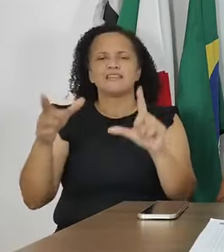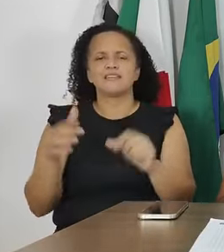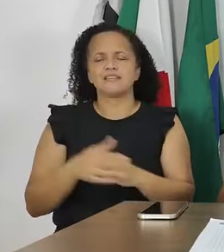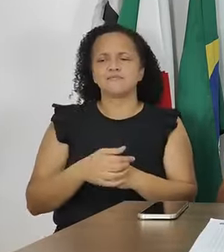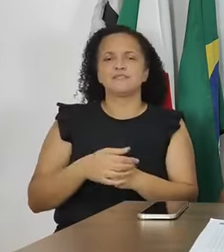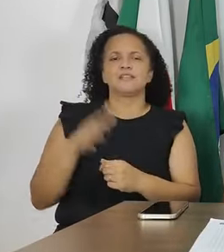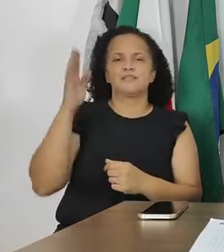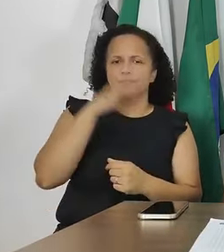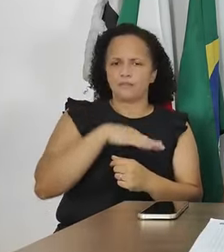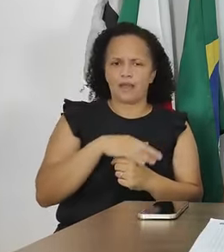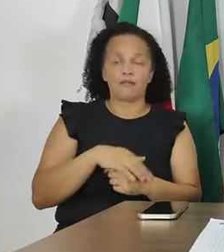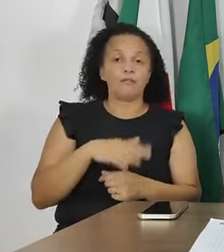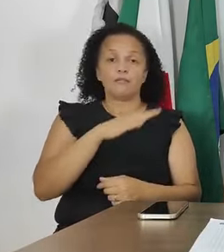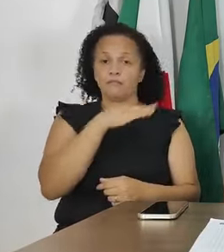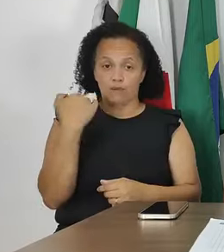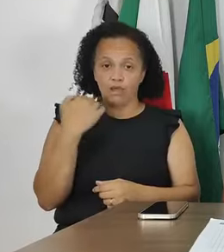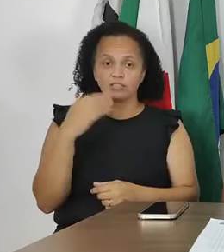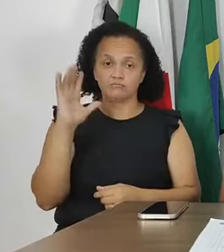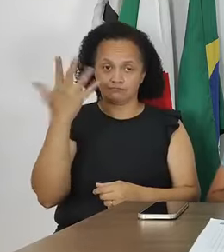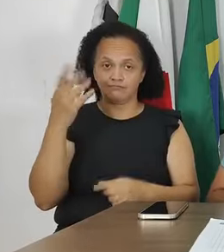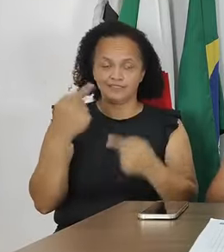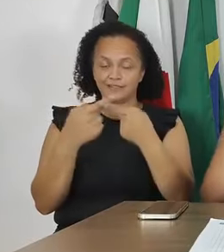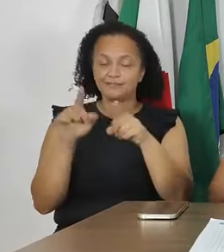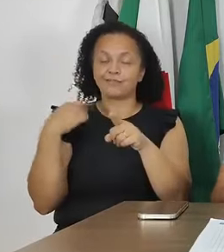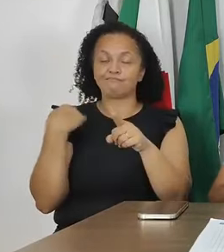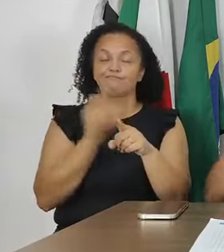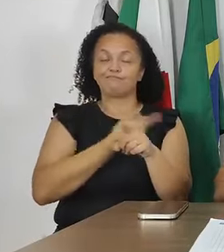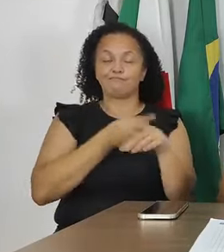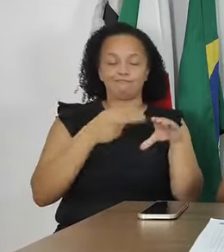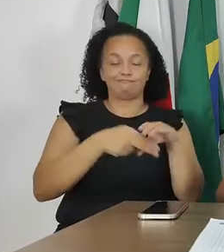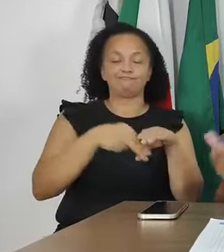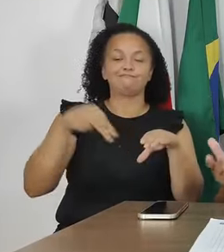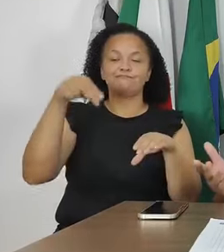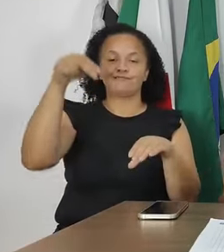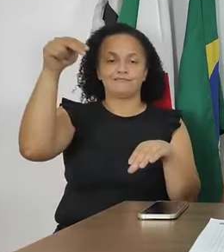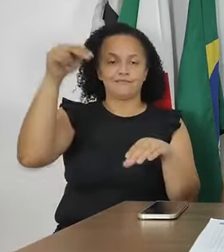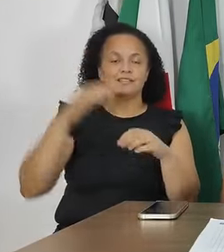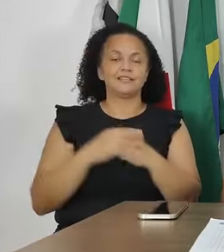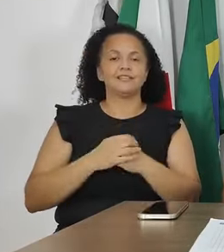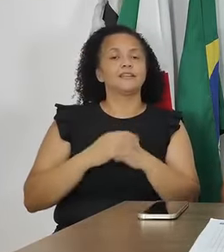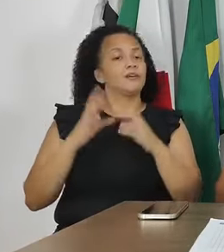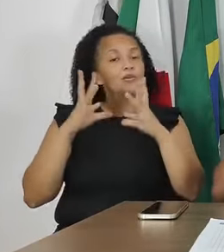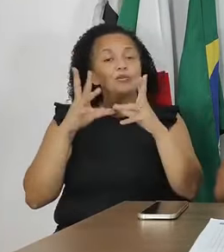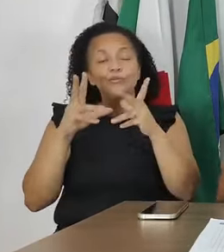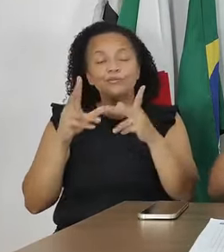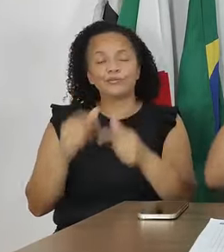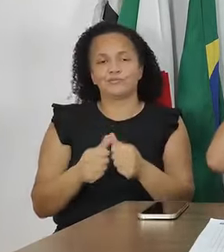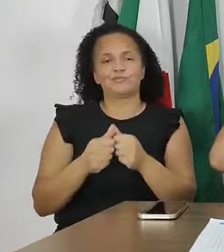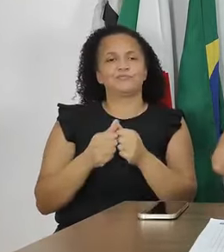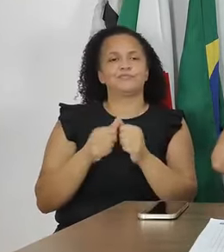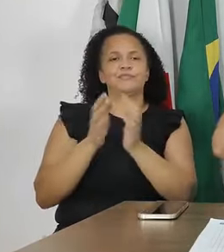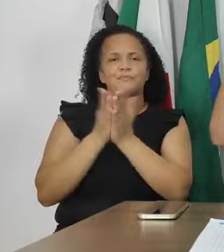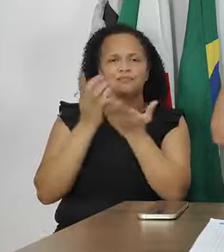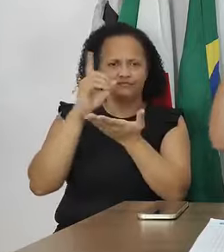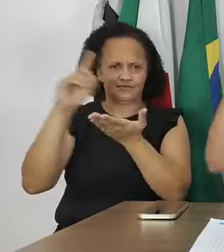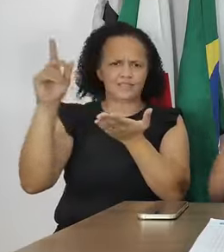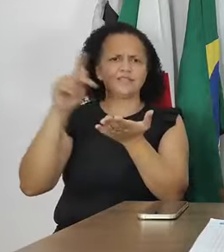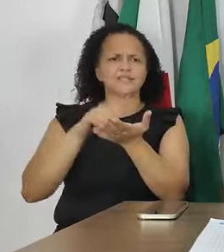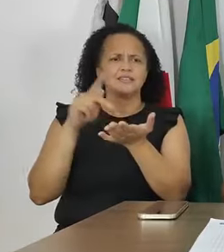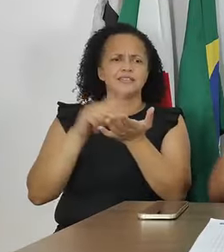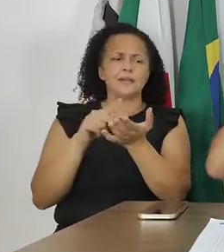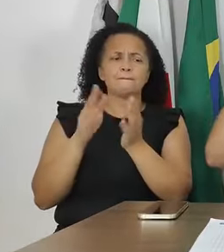nova criatura em Cristo Jesus. Todas essas verdades que nós lemos são verdades a respeito de quem Deus